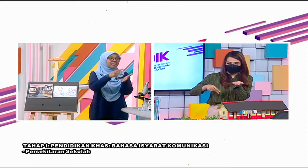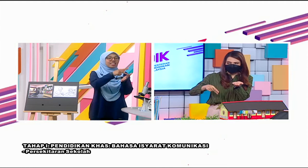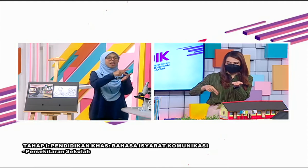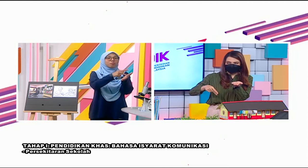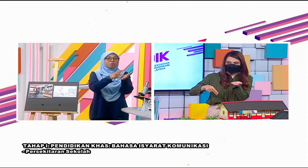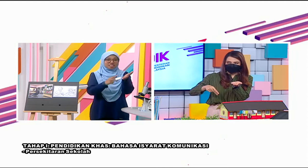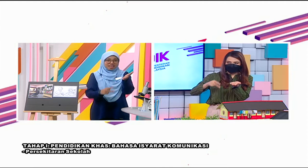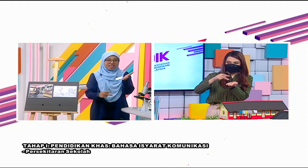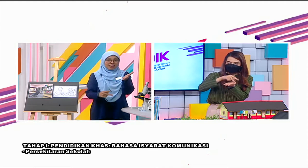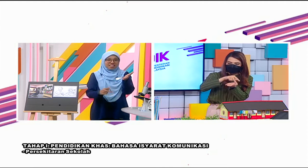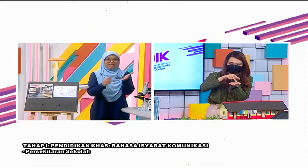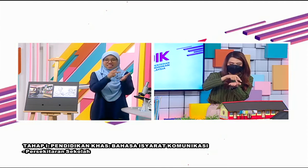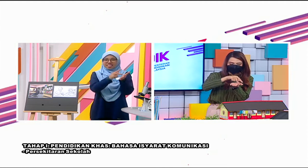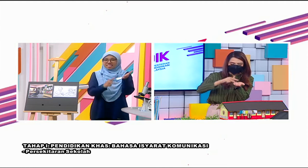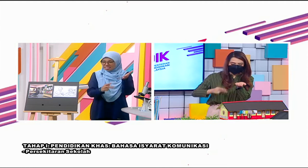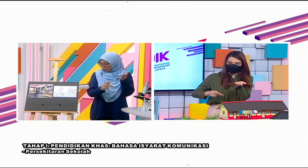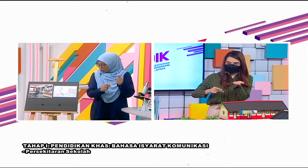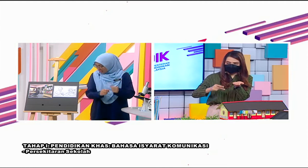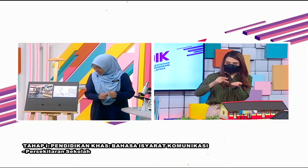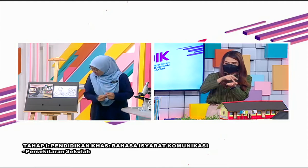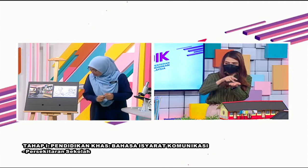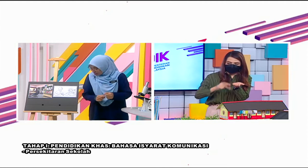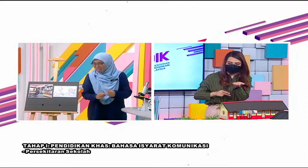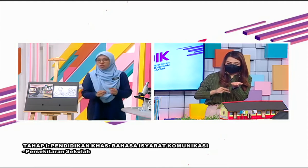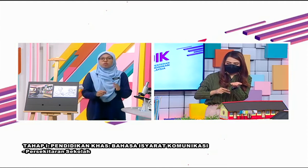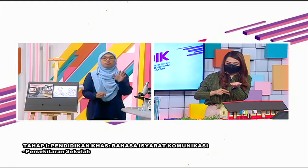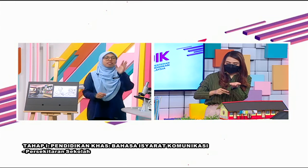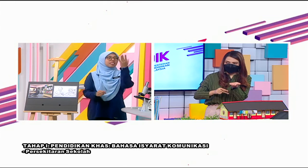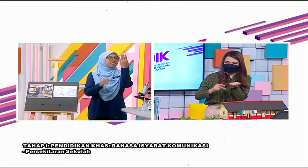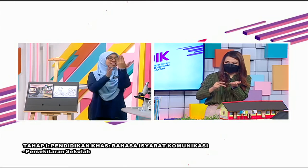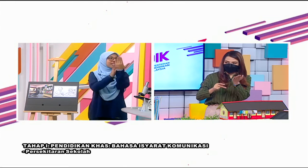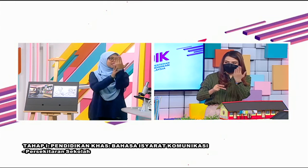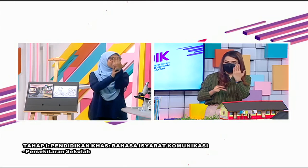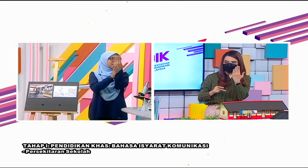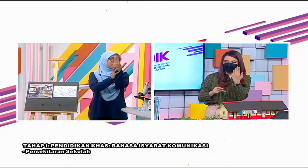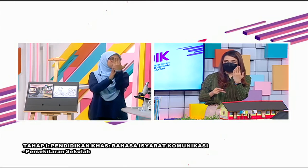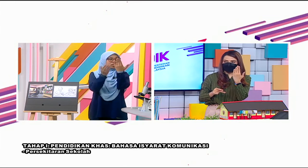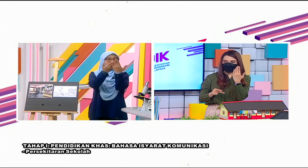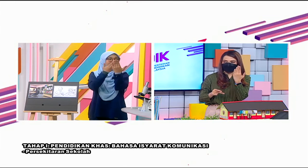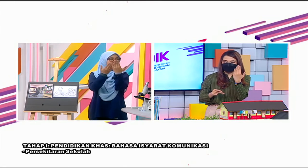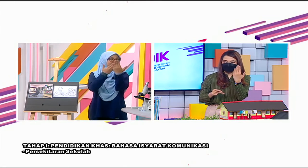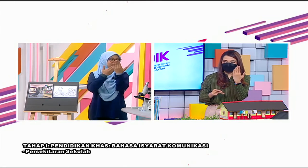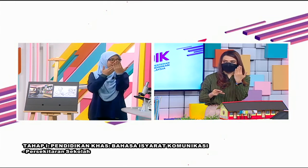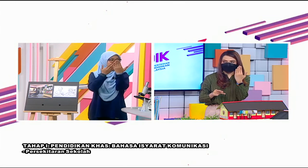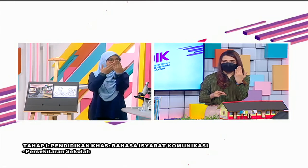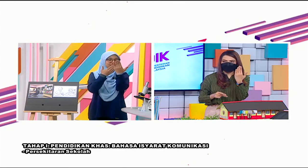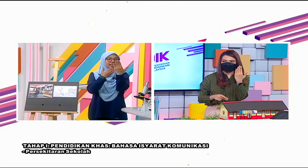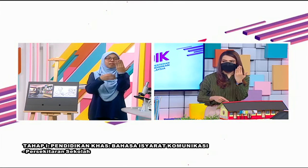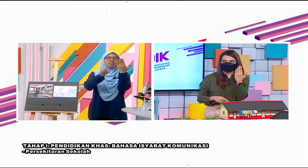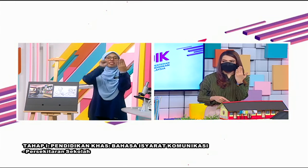adalah pusat. Oh, senang. Okay. Ini adalah pusat. Jadi, pusat sumber. Tangan kiri buka, pandang ke dalam. Okay,